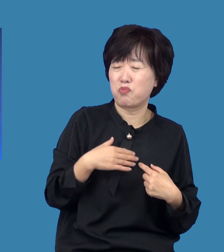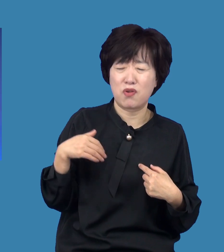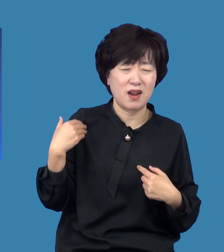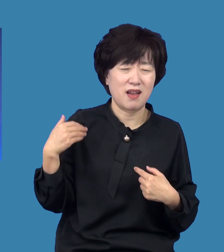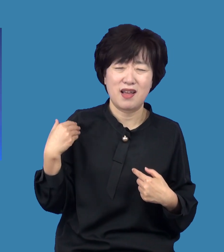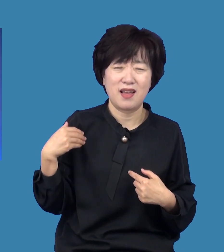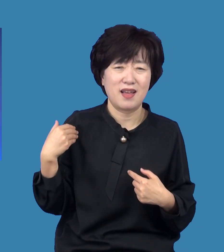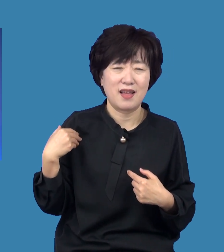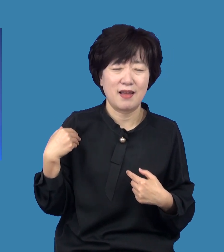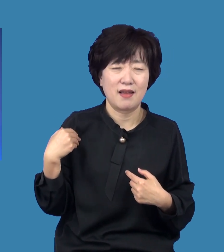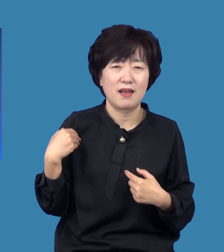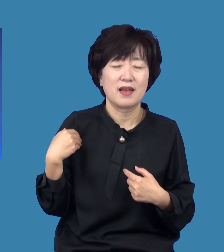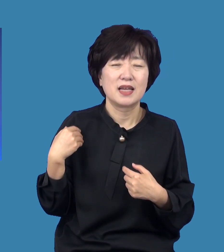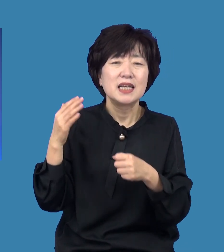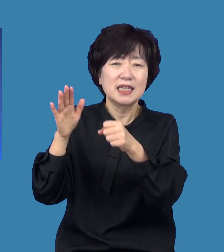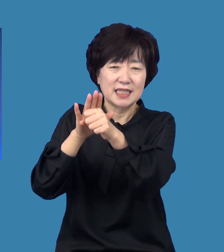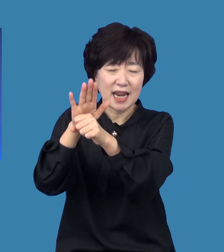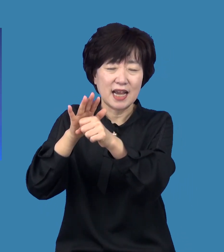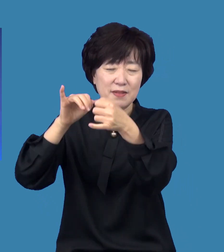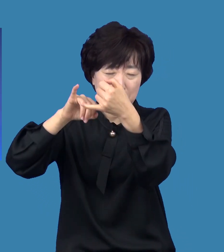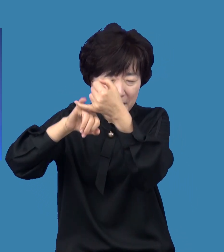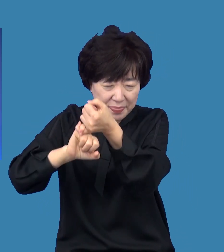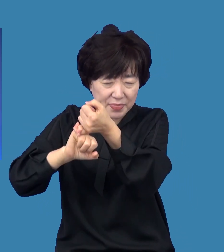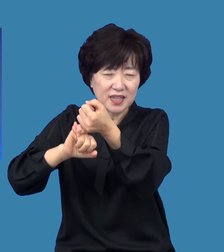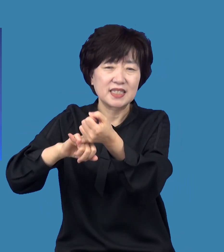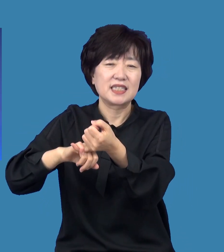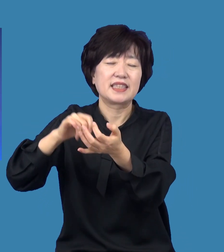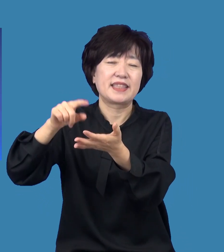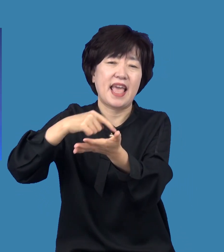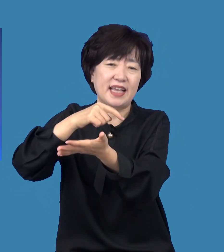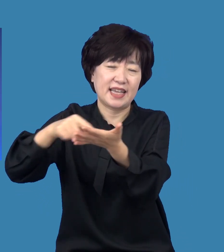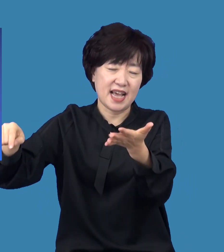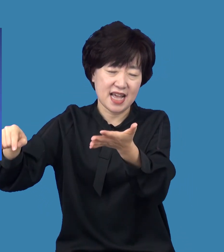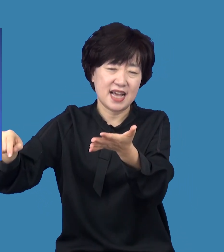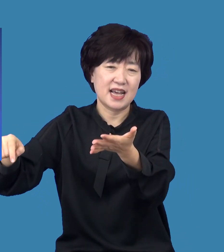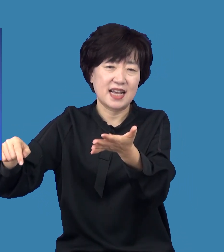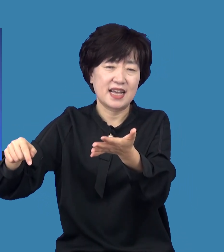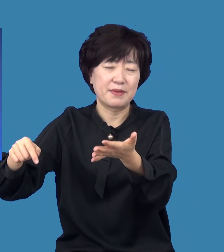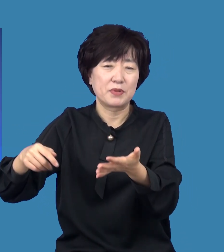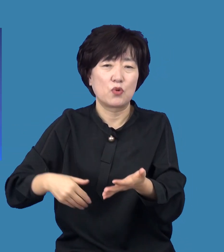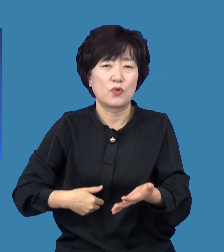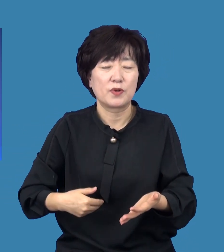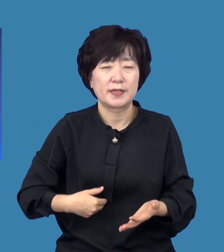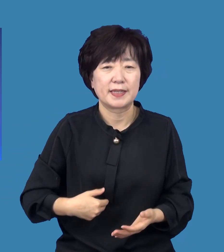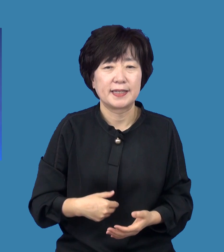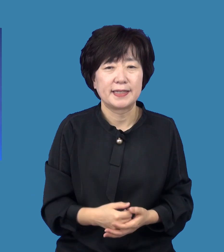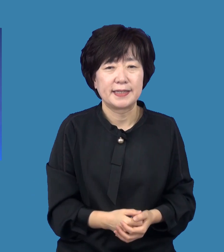반드시 대가를 치러야만 사랑이 되는 거예요. 이게 사랑의 위대한 속성입니다.